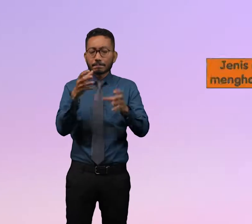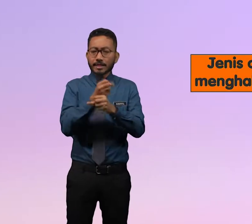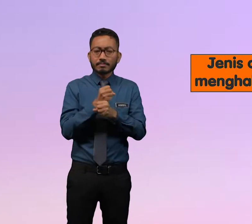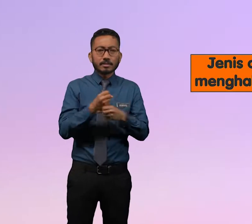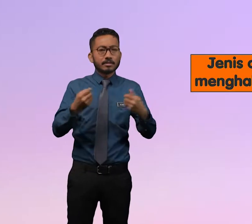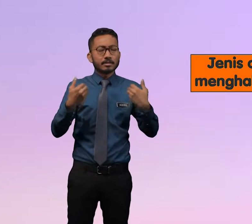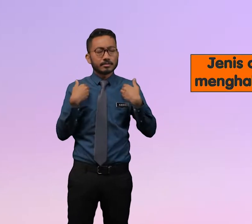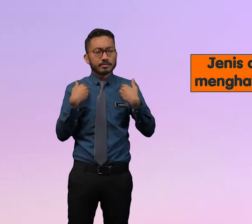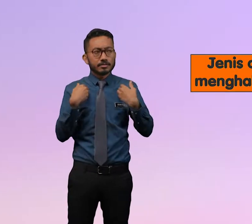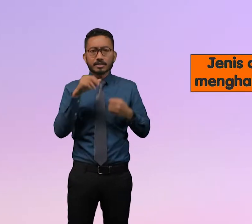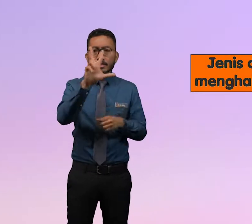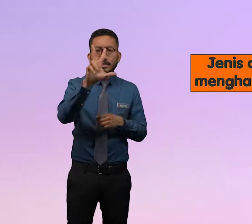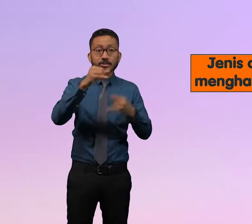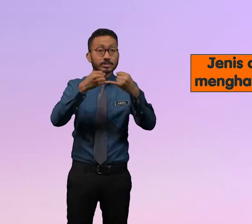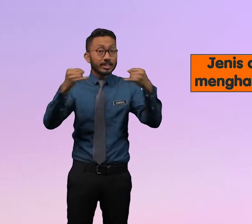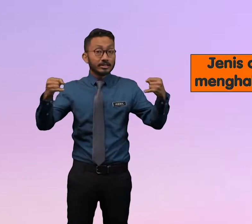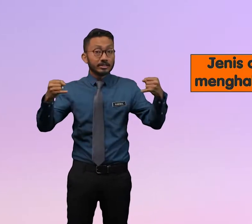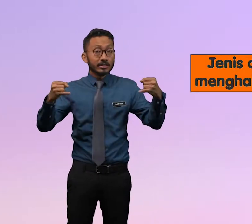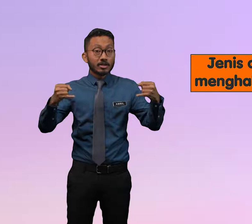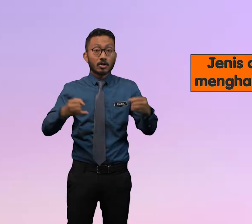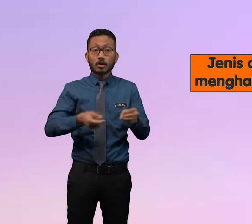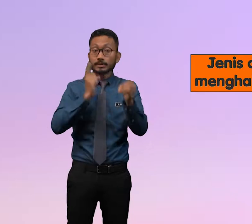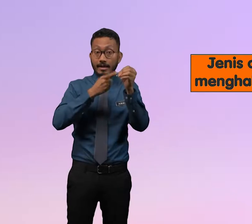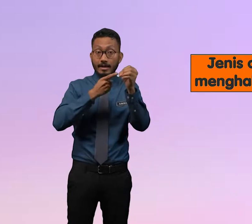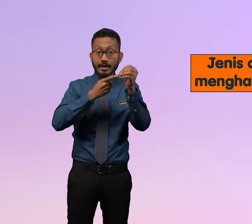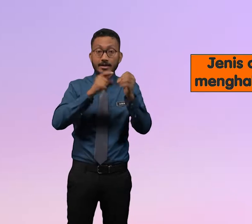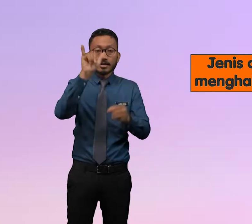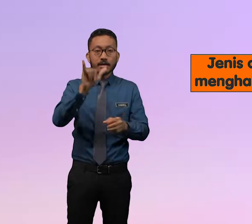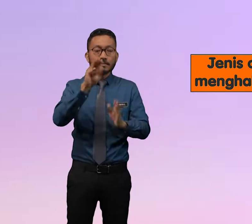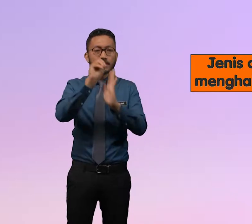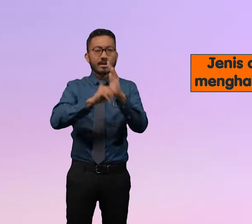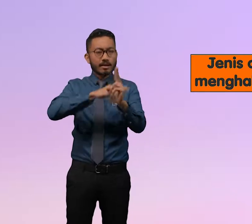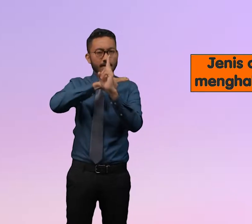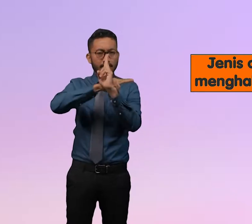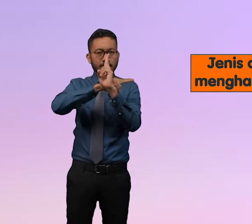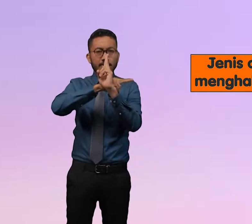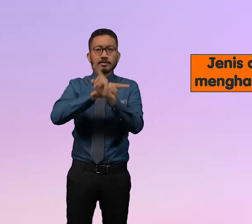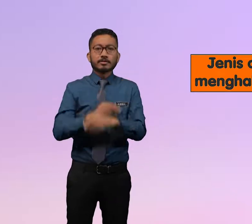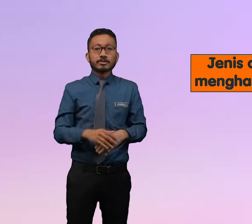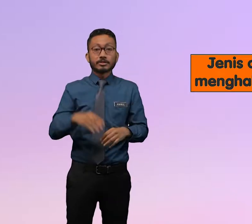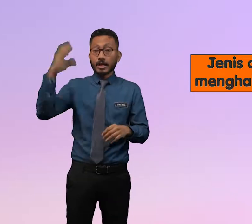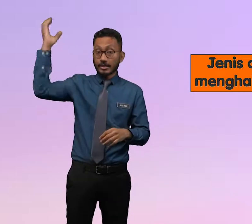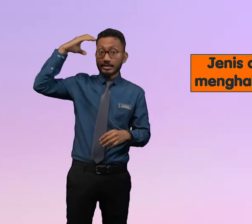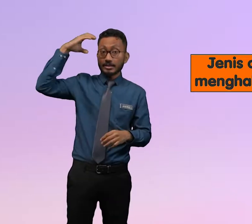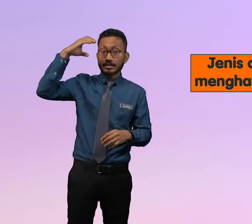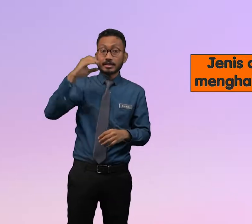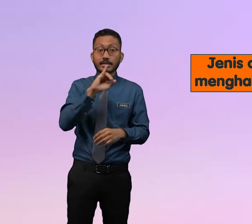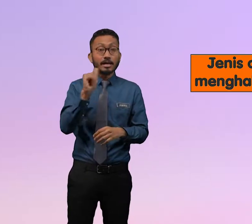Terdapat tiga jenis objek yang mengalah cahaya